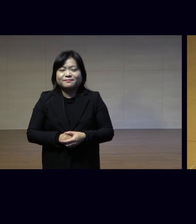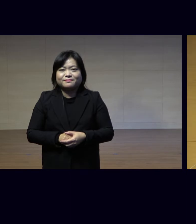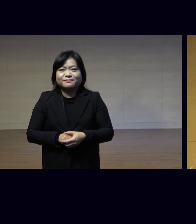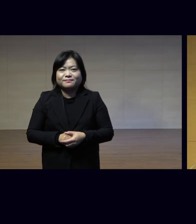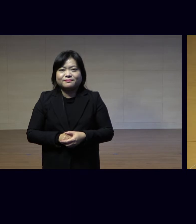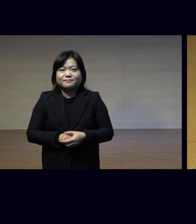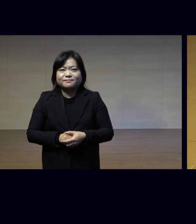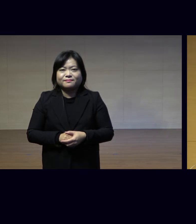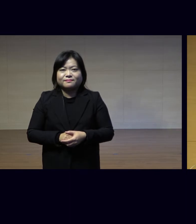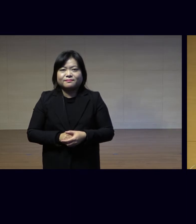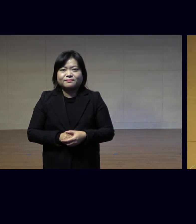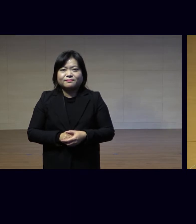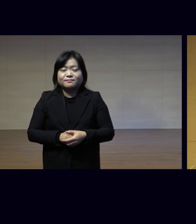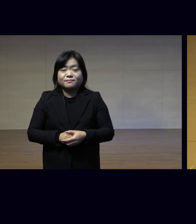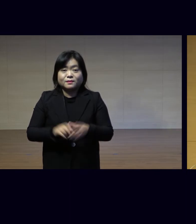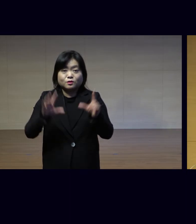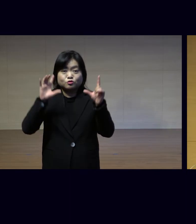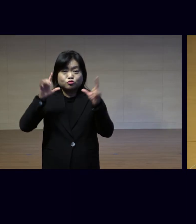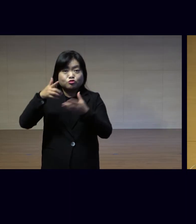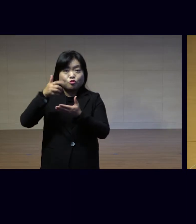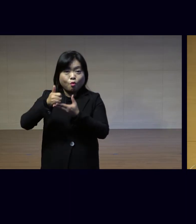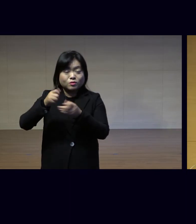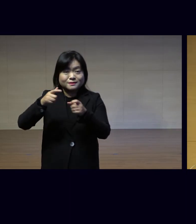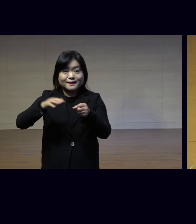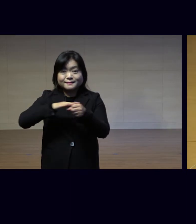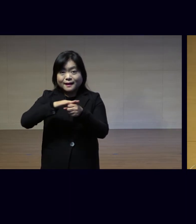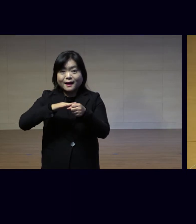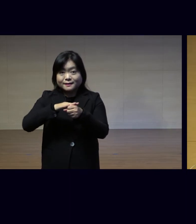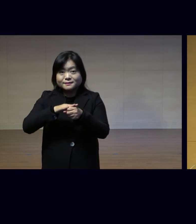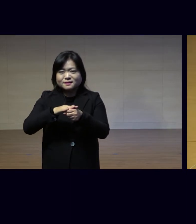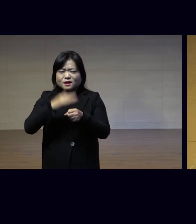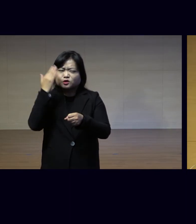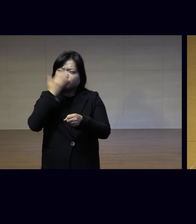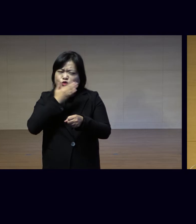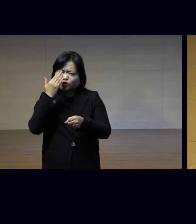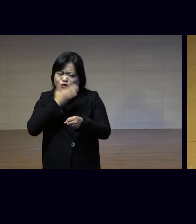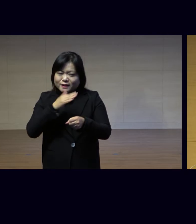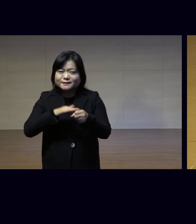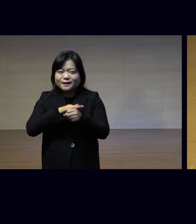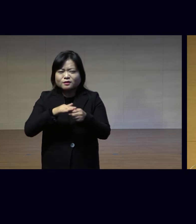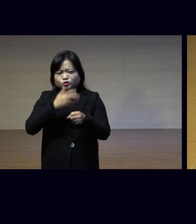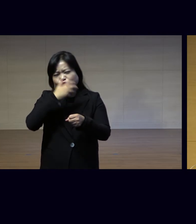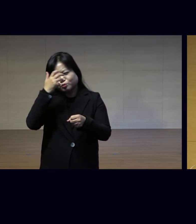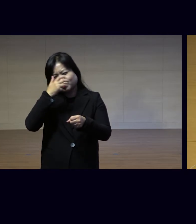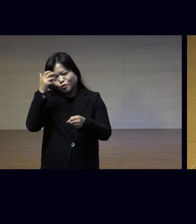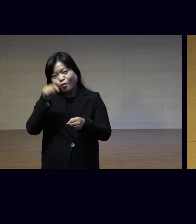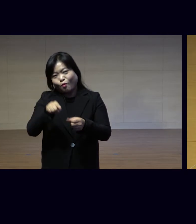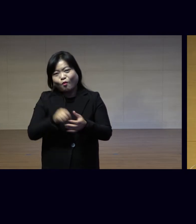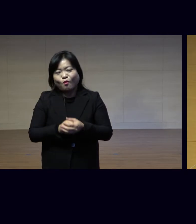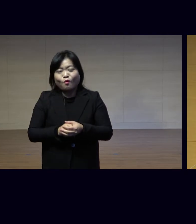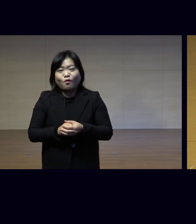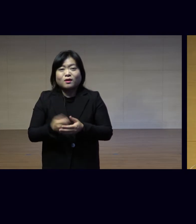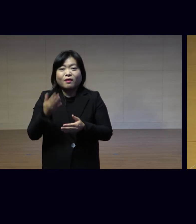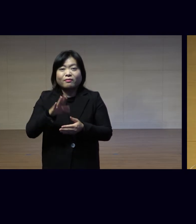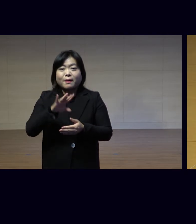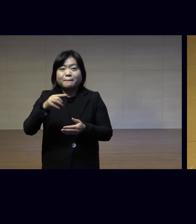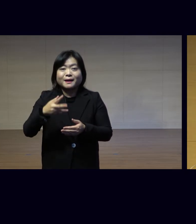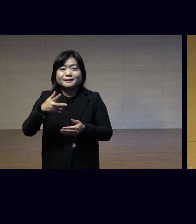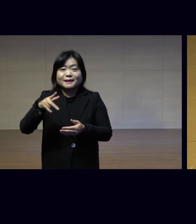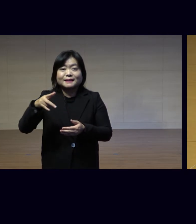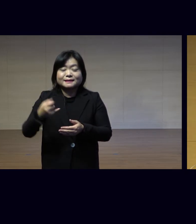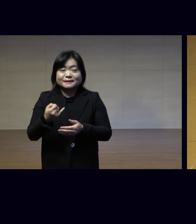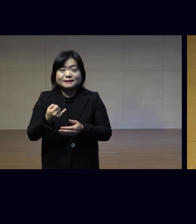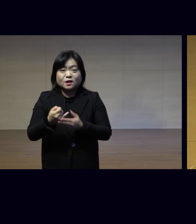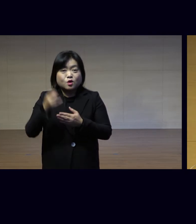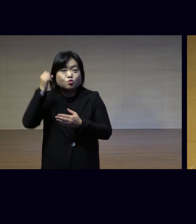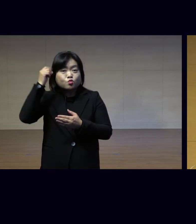그 주인공들의 사랑은 다 순수한 사랑을 꿈꾸고 아까 말씀드린 것처럼, 그런데 발자크의 위대함이나